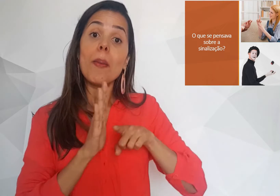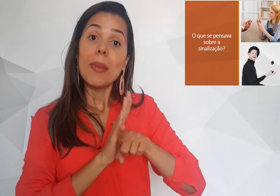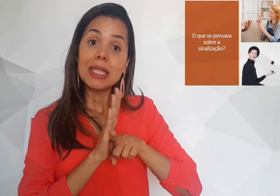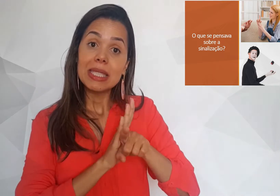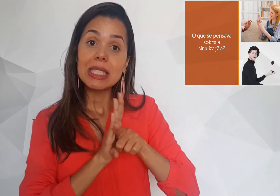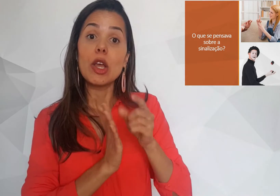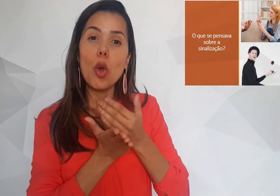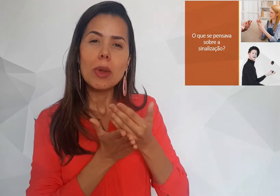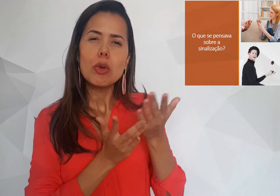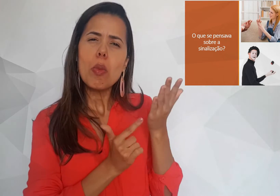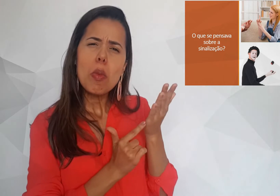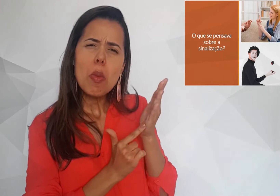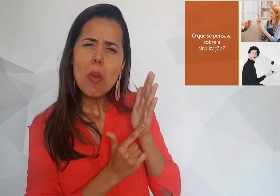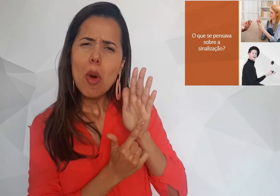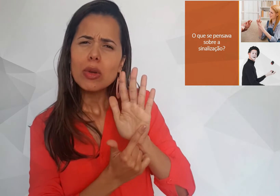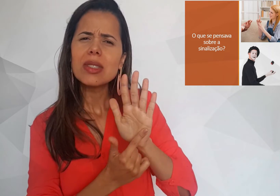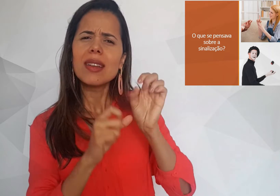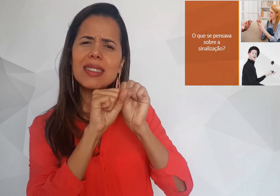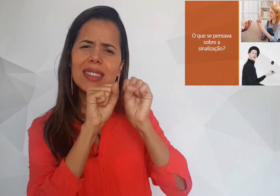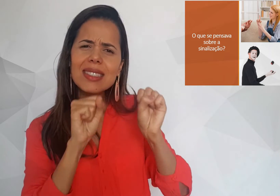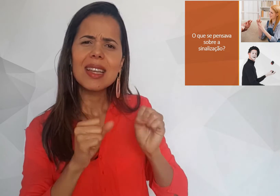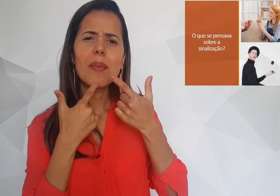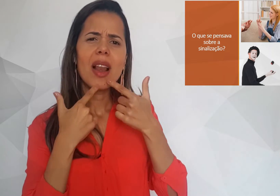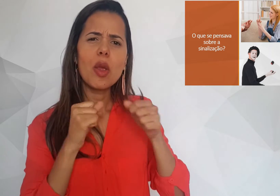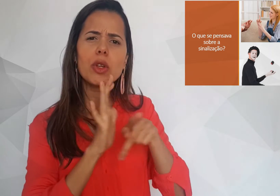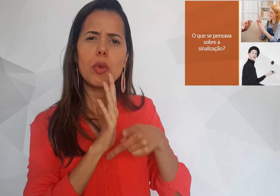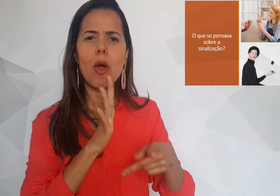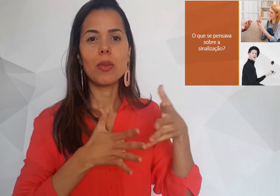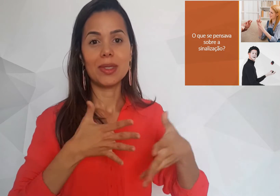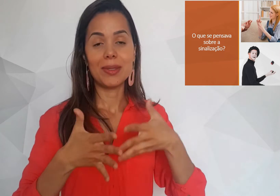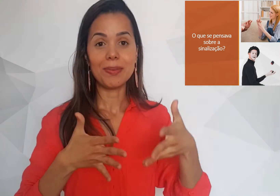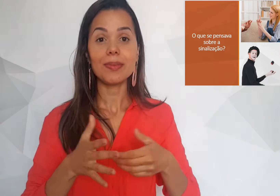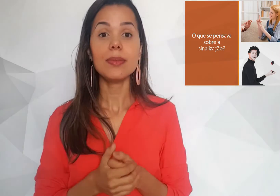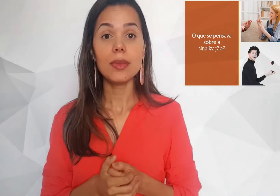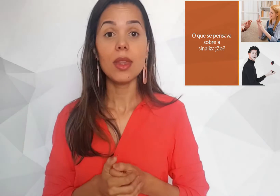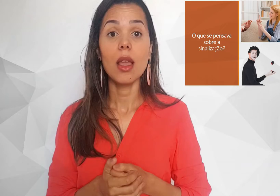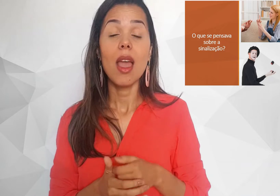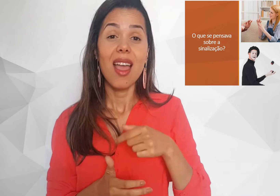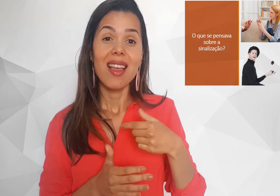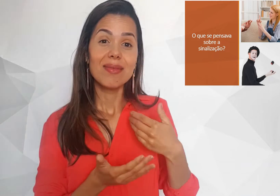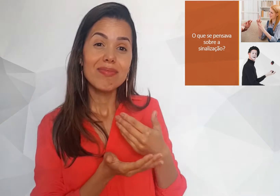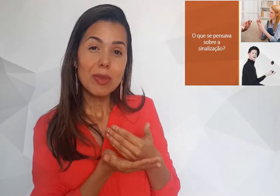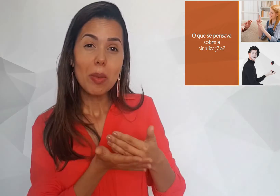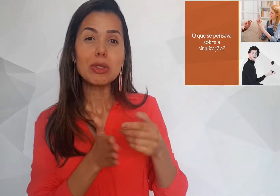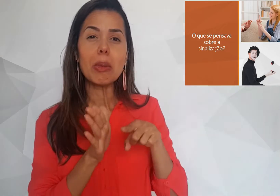Não, ali estava se revelando um sistema linguístico. Tá? Essas análises,